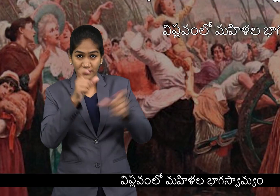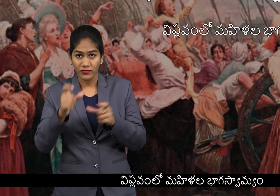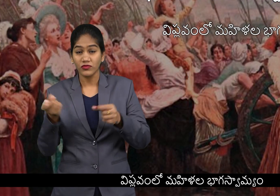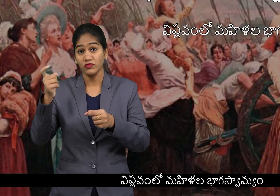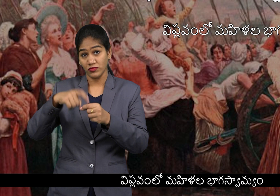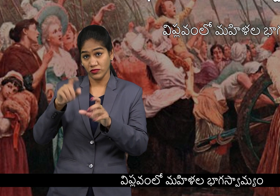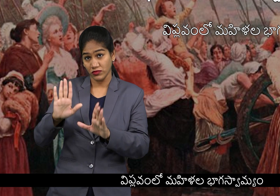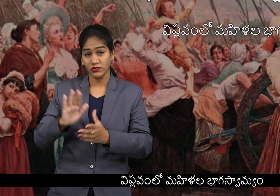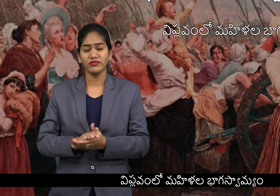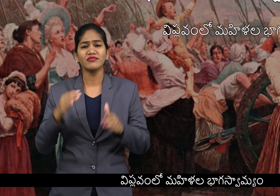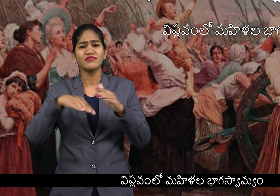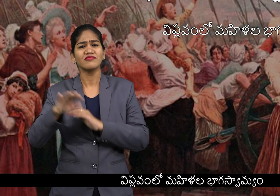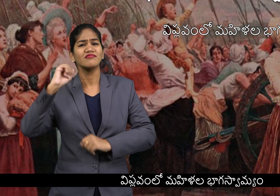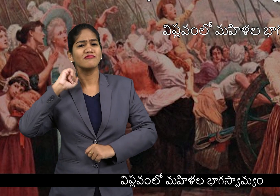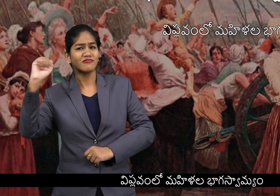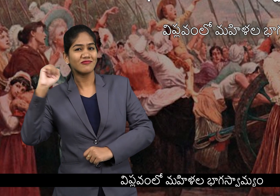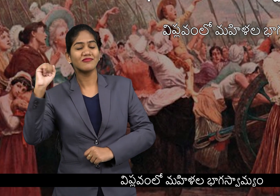విప్లవంలో మహిళల భాగస్వామ్యం,